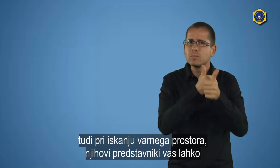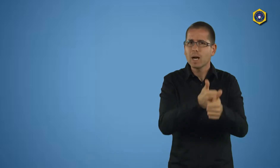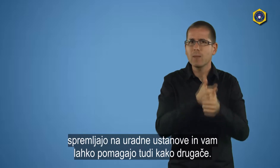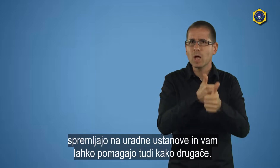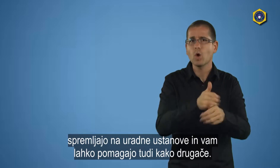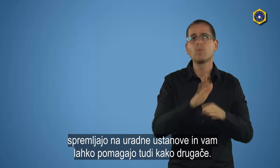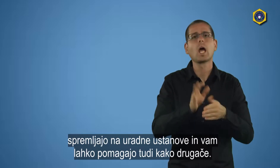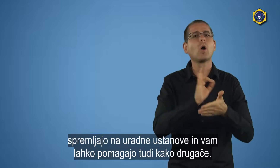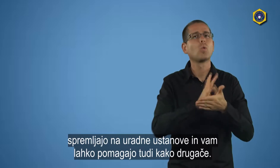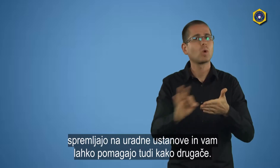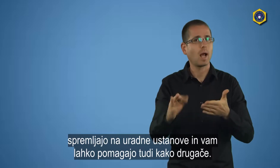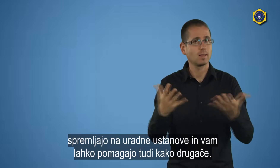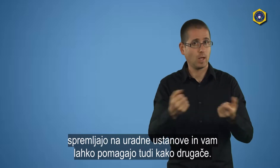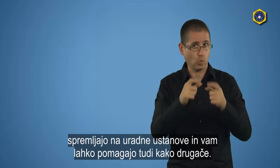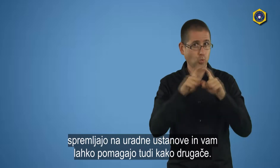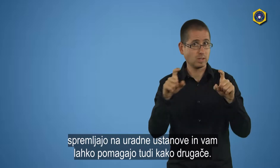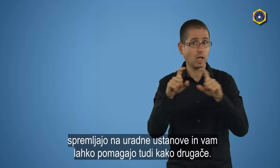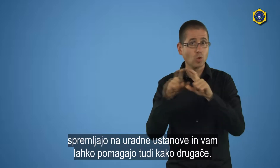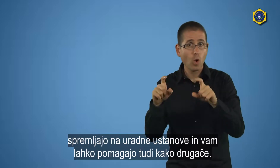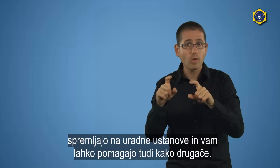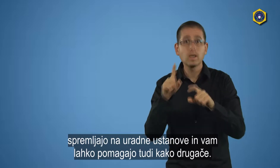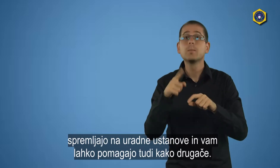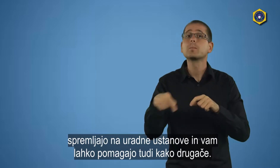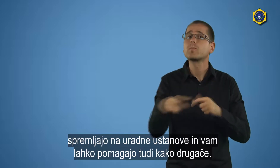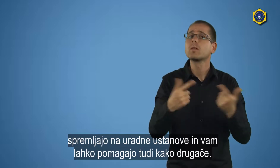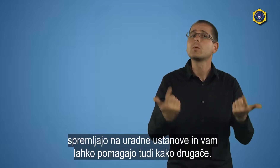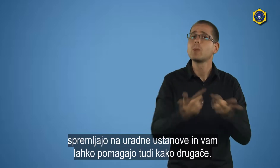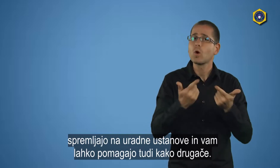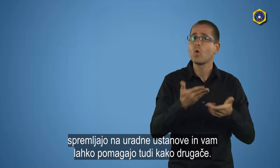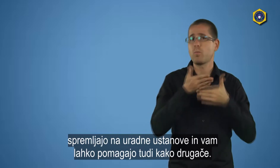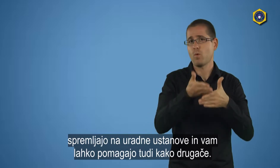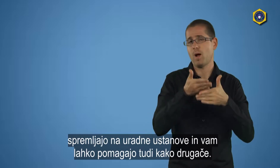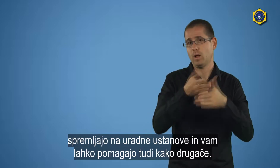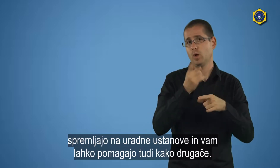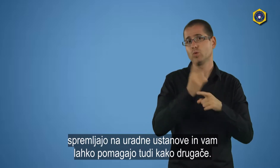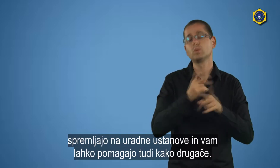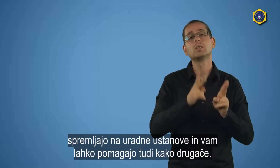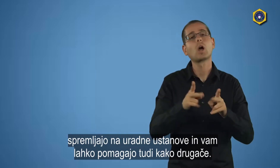na uradne ustanove in vam lahko pomagajo tudi kako drugače.